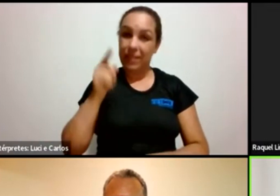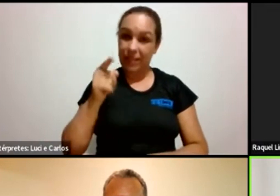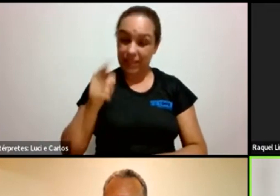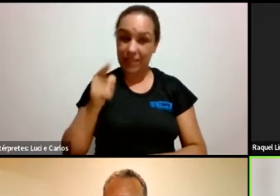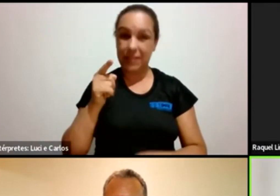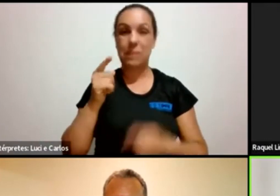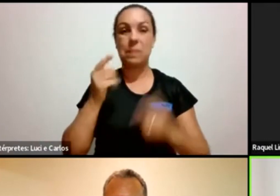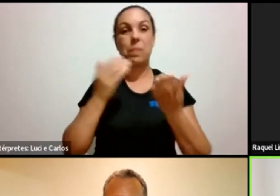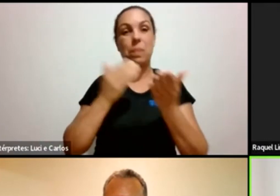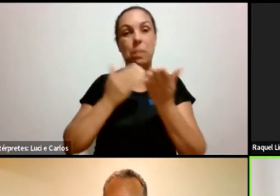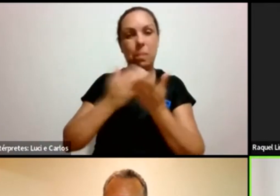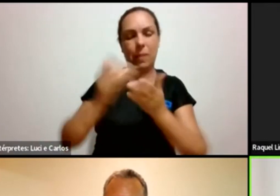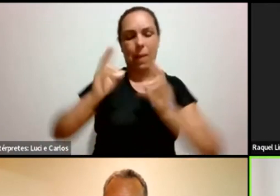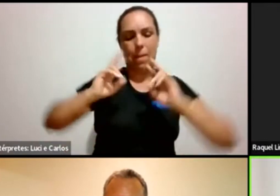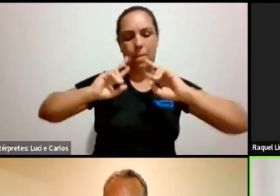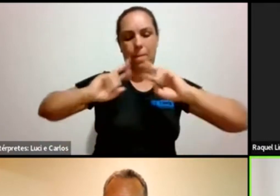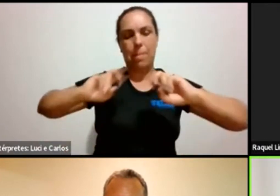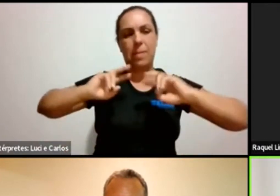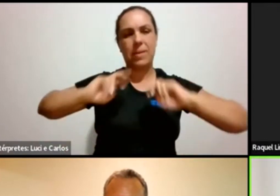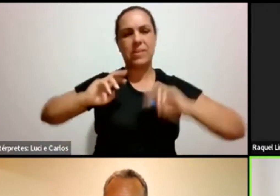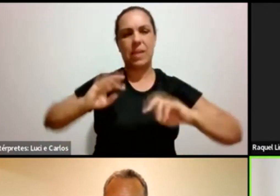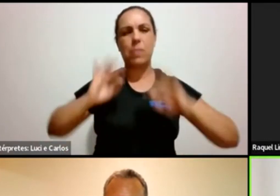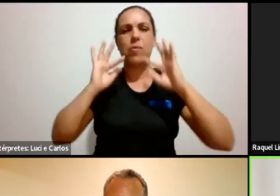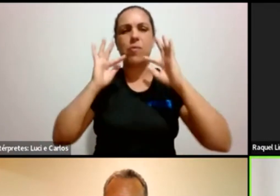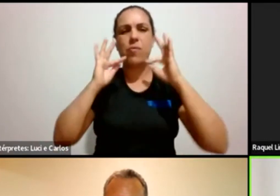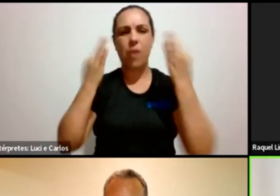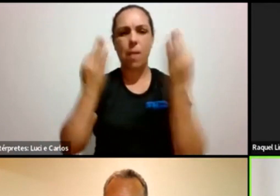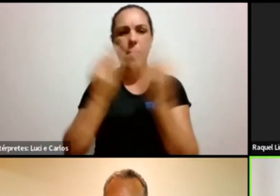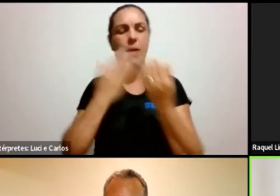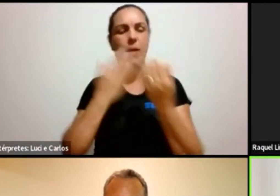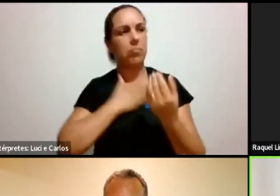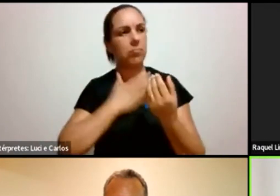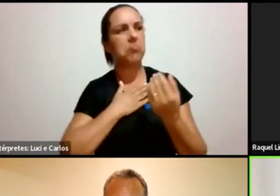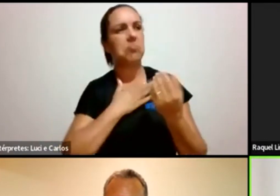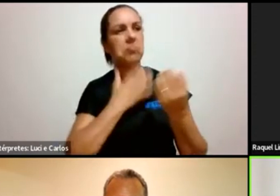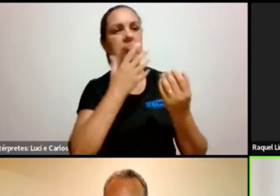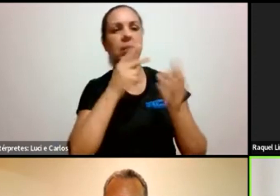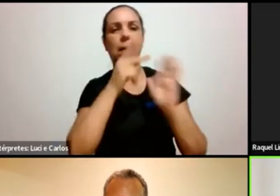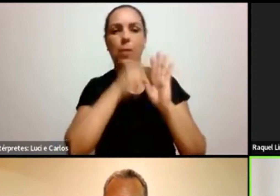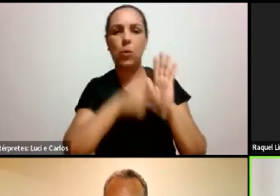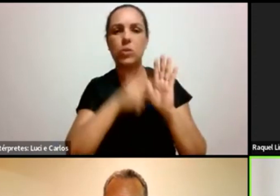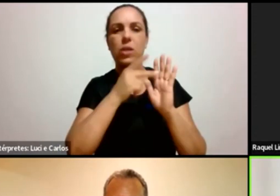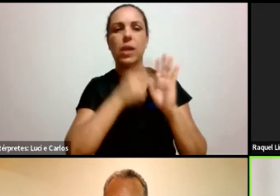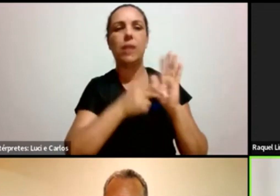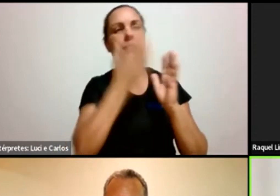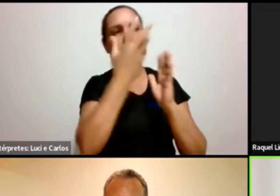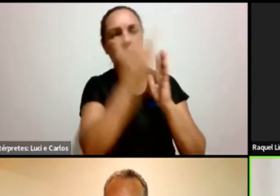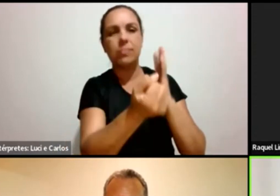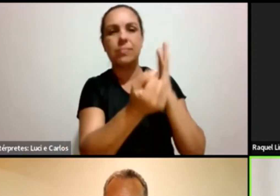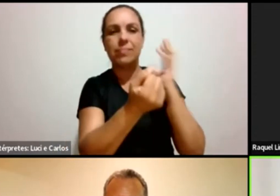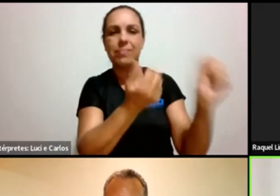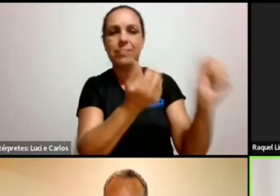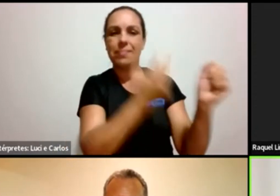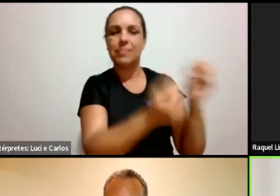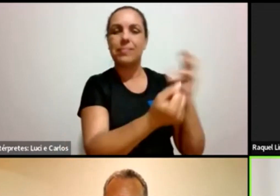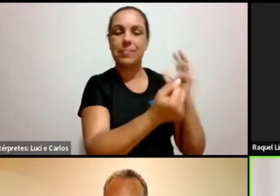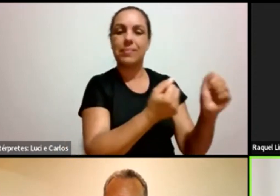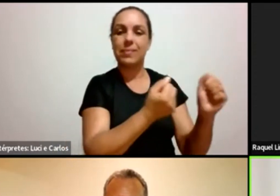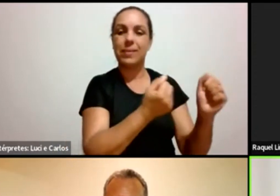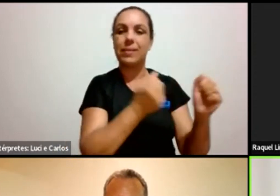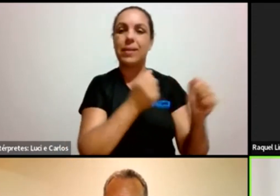falou agora, Raquel, muita gente da sua família começou a usar e através de você, você surgiu